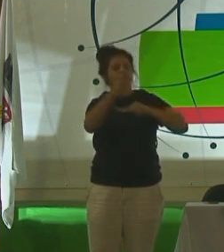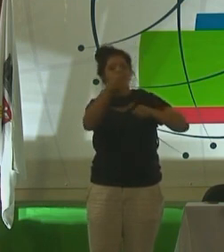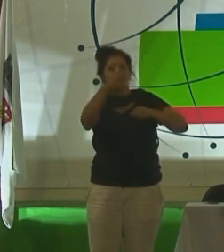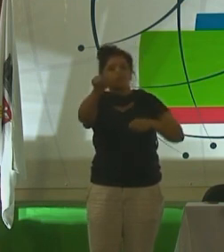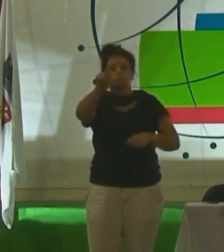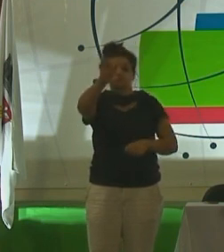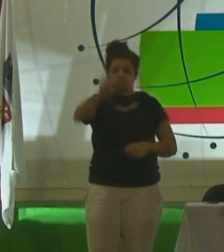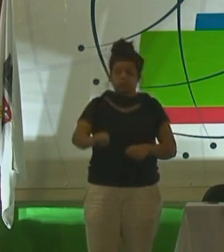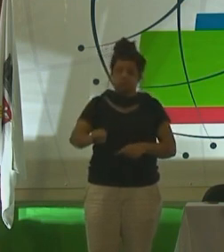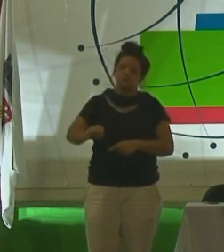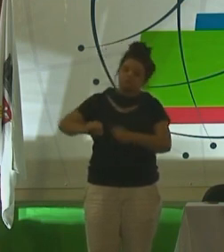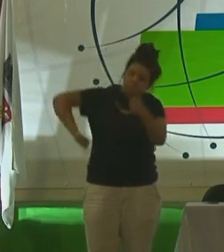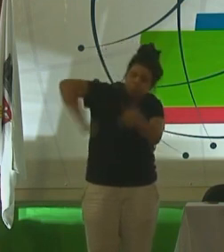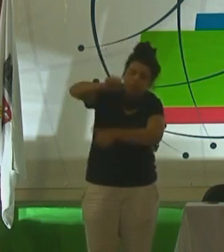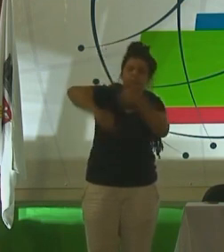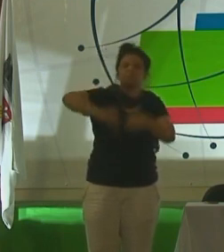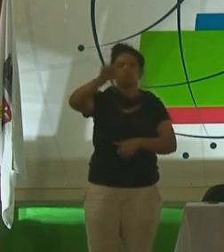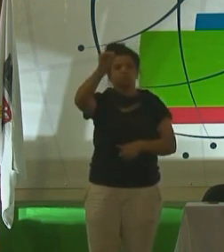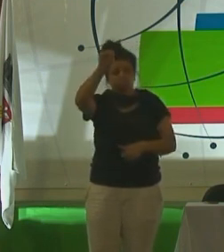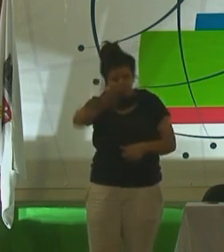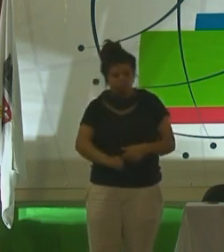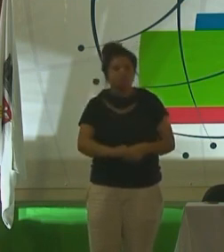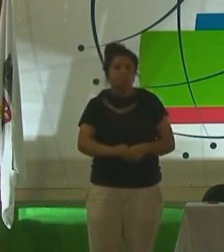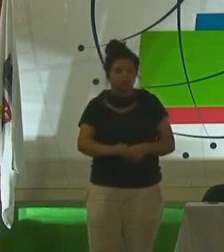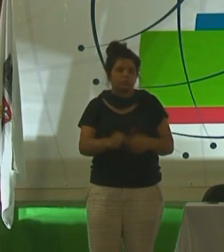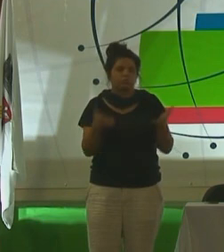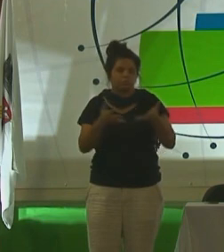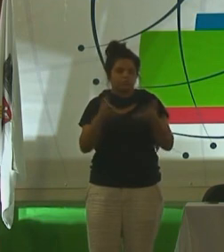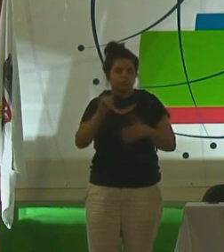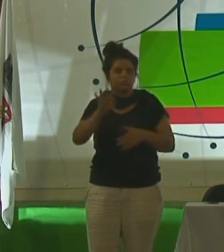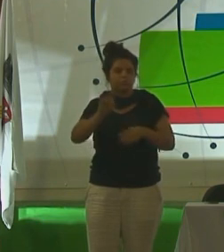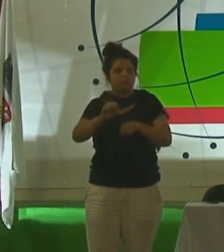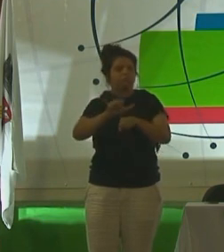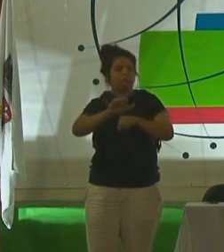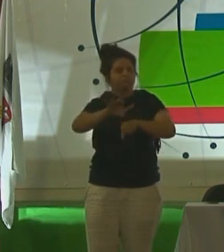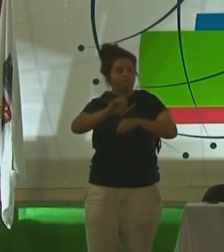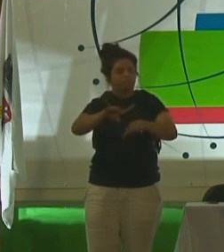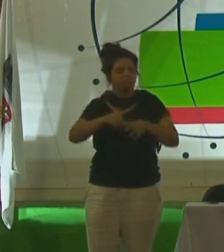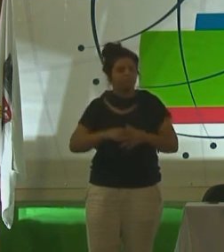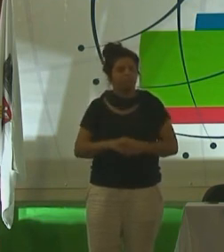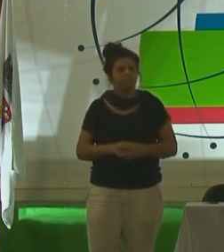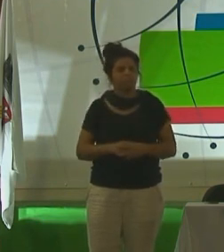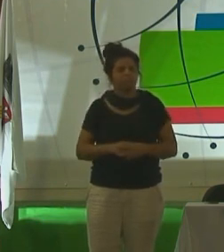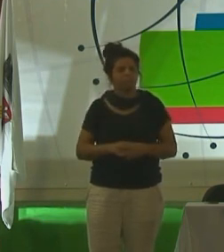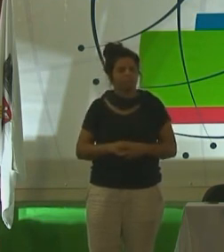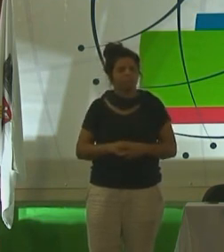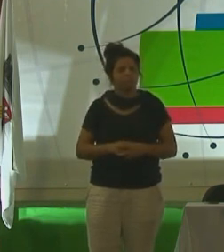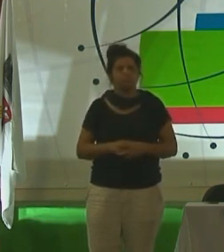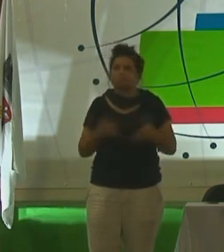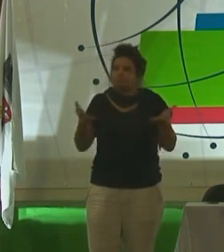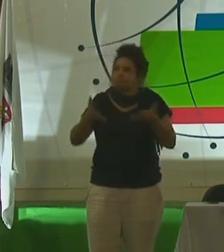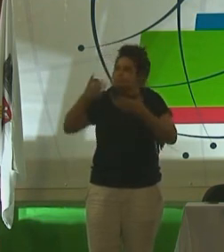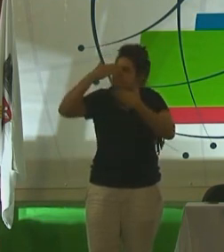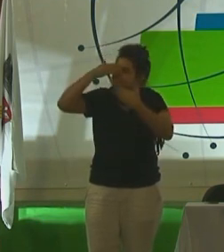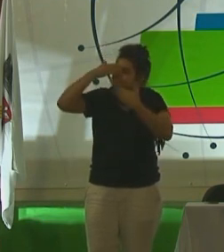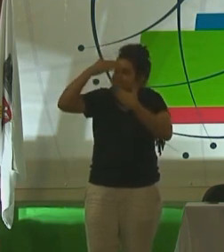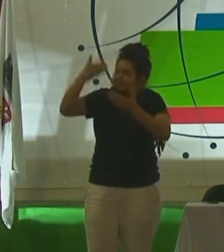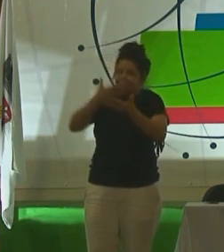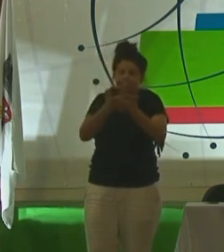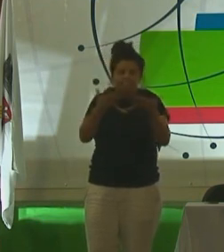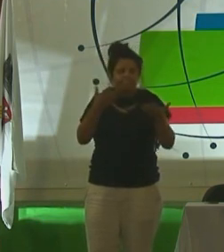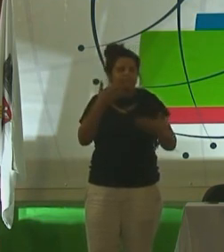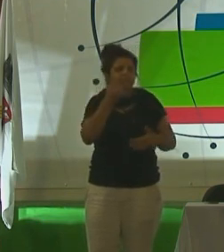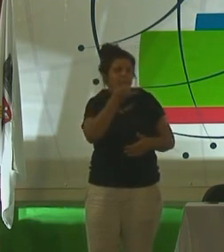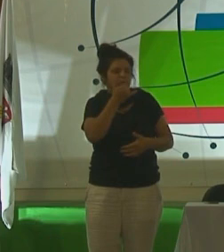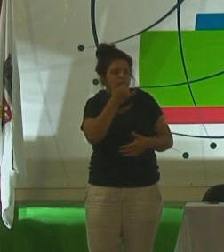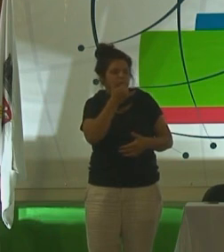sujeitos, se transformarem outros sujeitos a partir da escolarização que nós oferecemos. Então é isso, eu agradeço muito, desculpa a